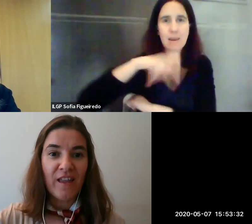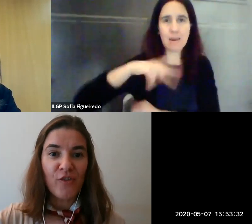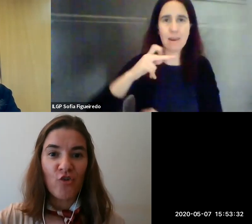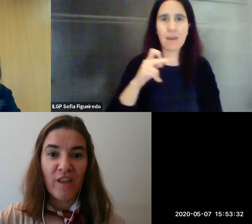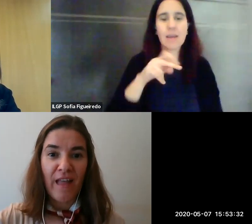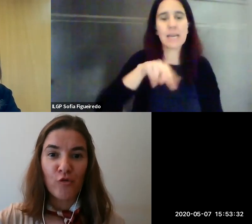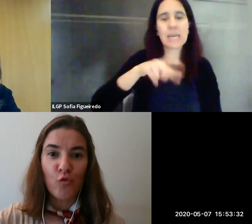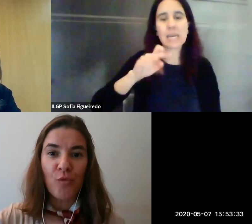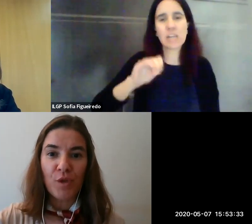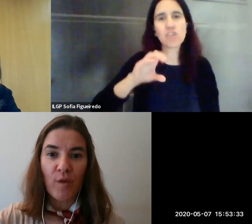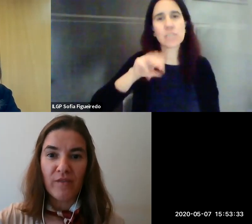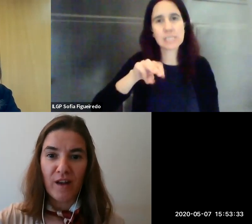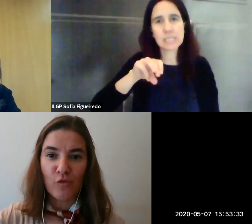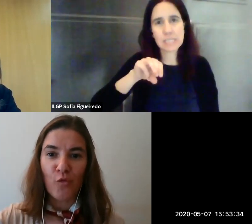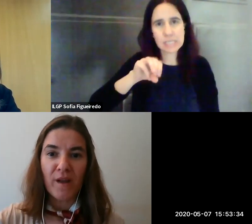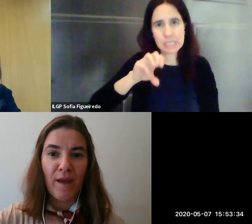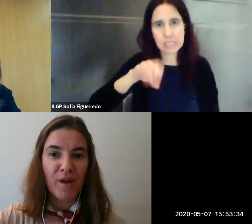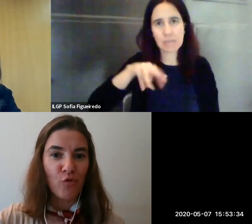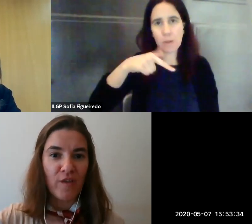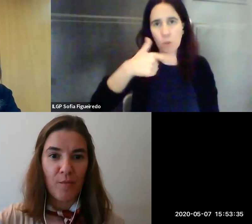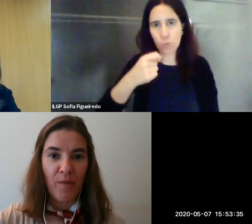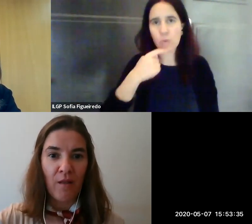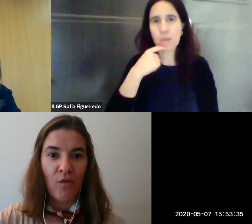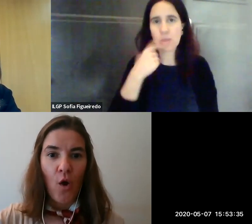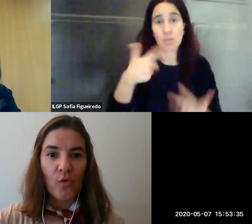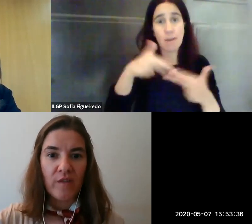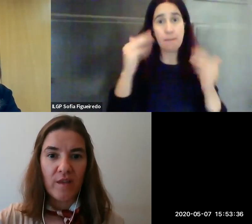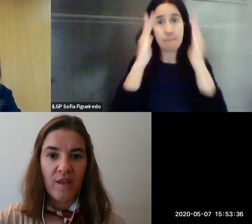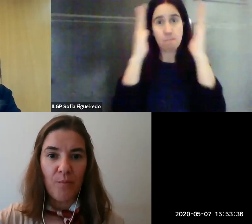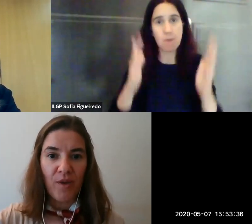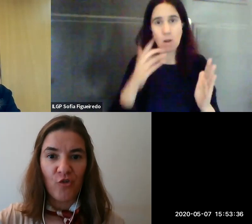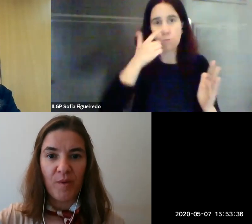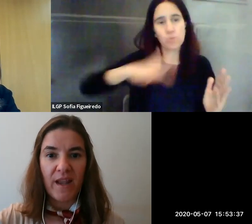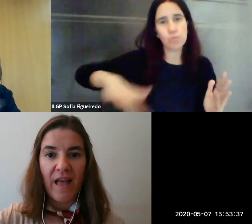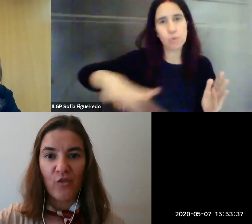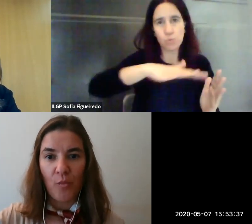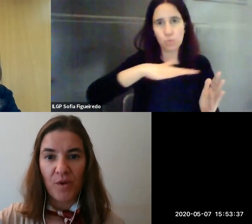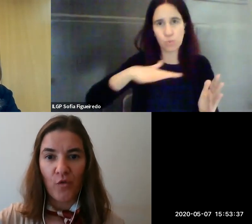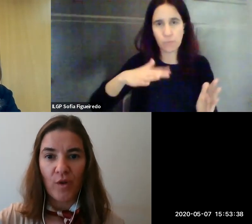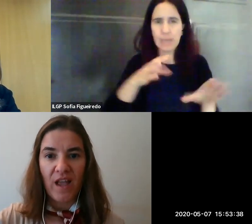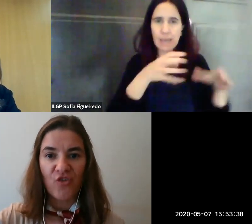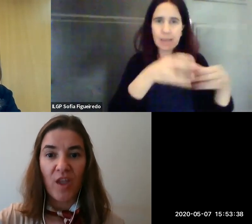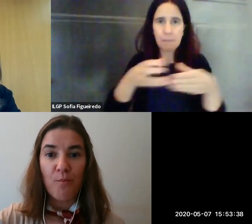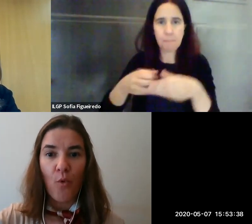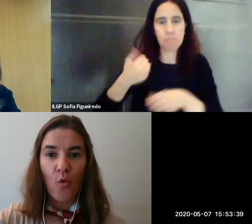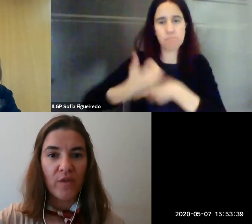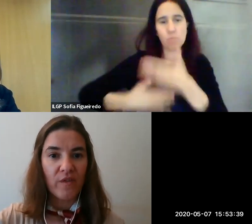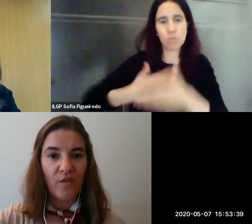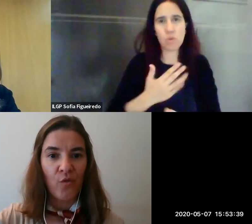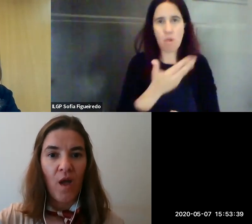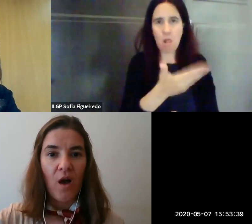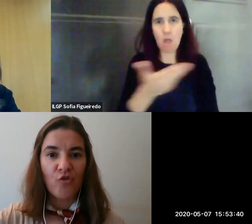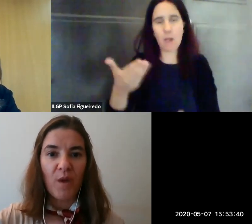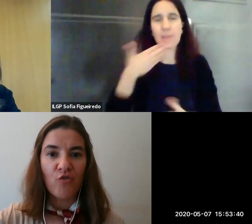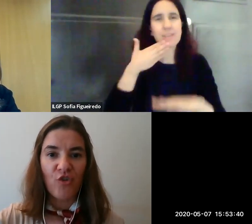que a heterogeneidade do público interno de uma Câmara Municipal, onde as equipas, brigadas operacionais têm pouco